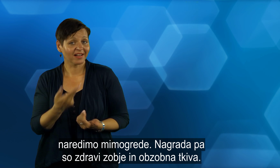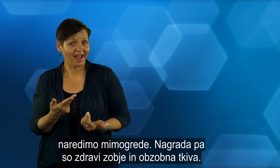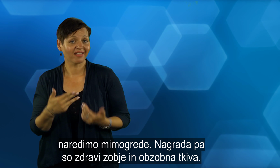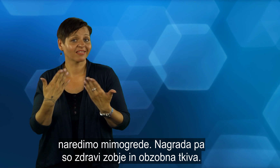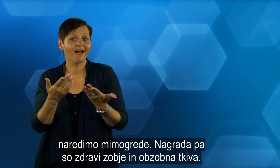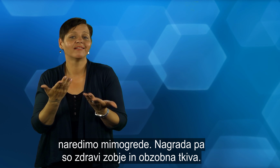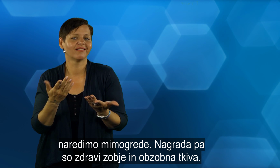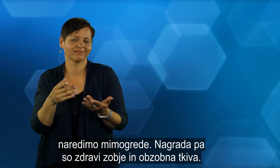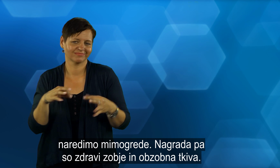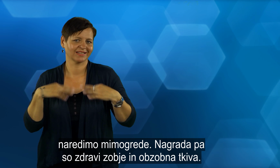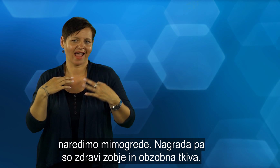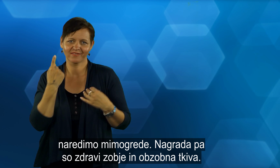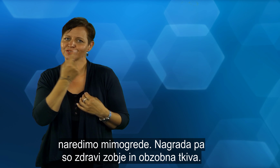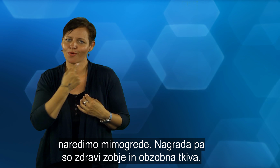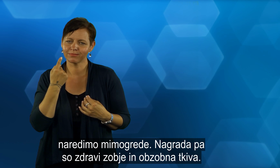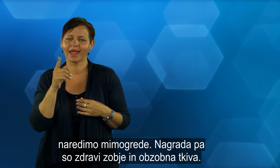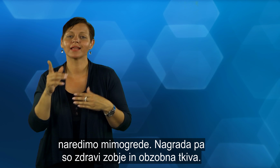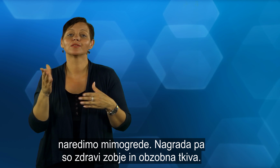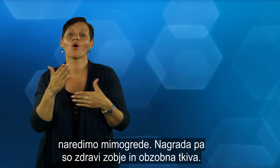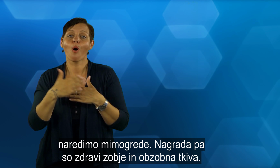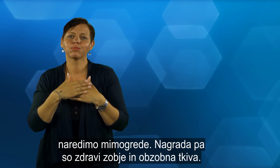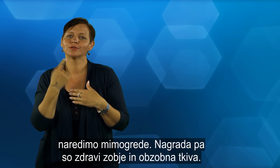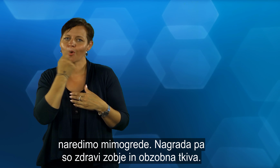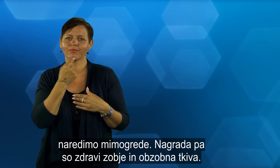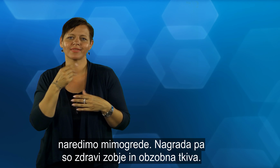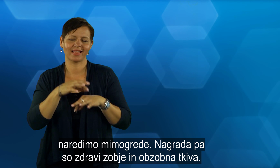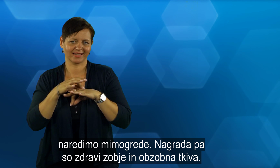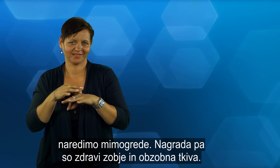Nagrada pa so zdravi zobje in obzobna tkiva.